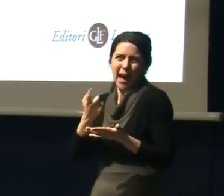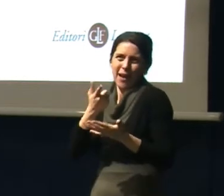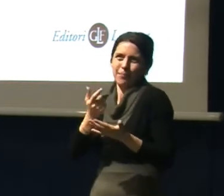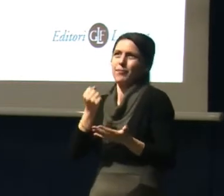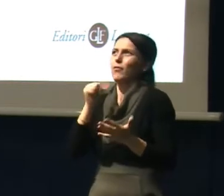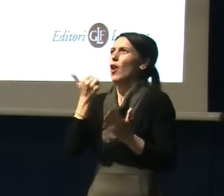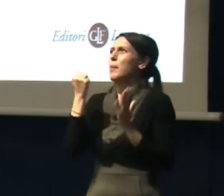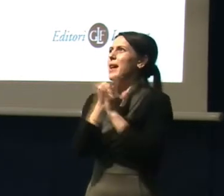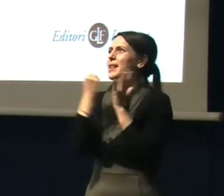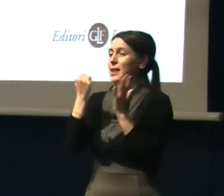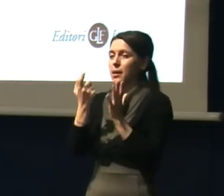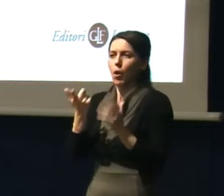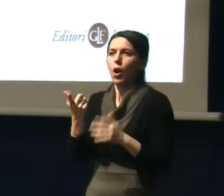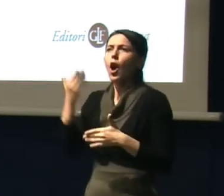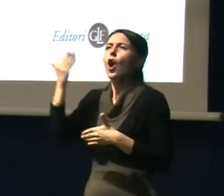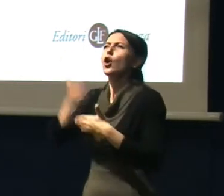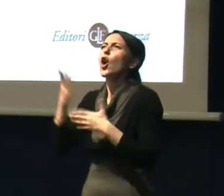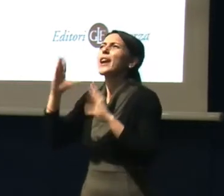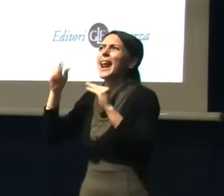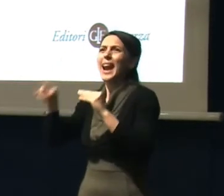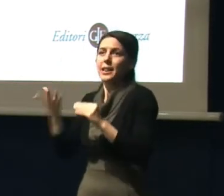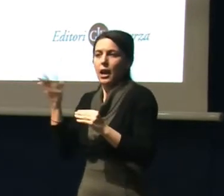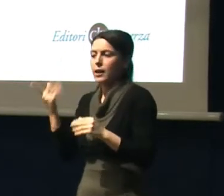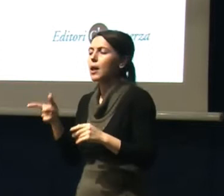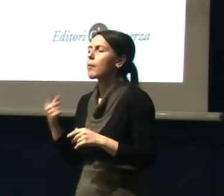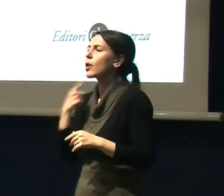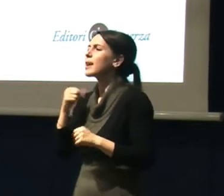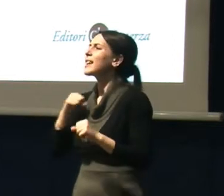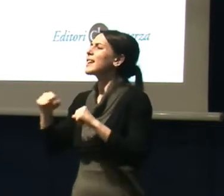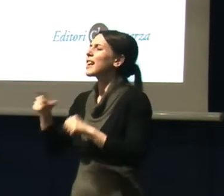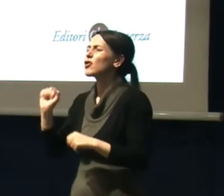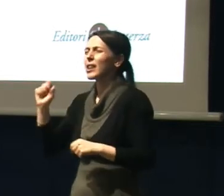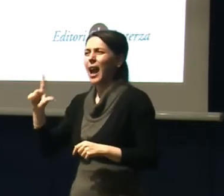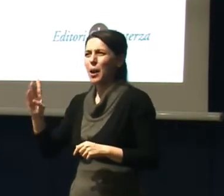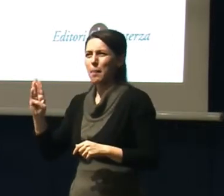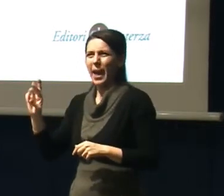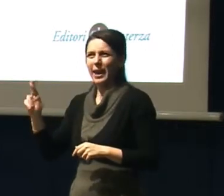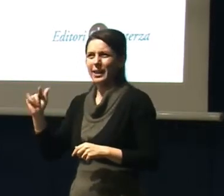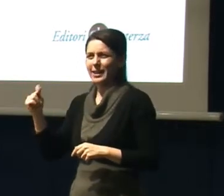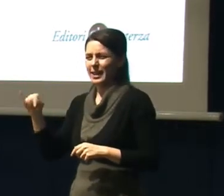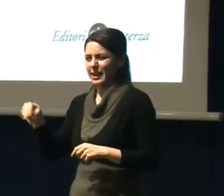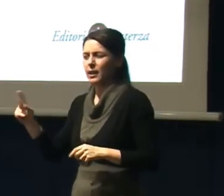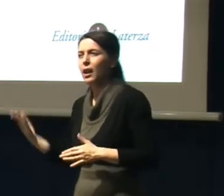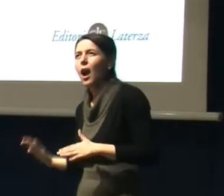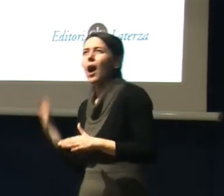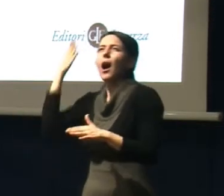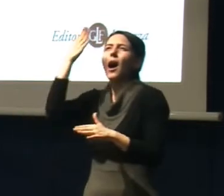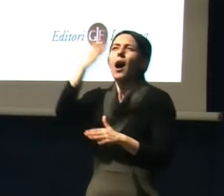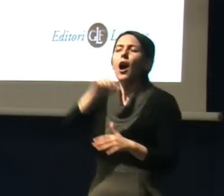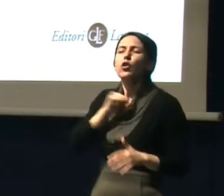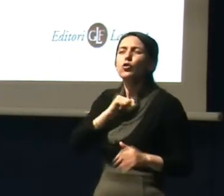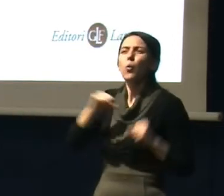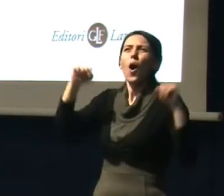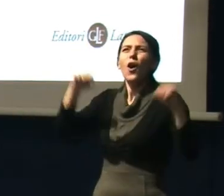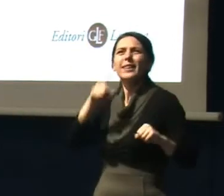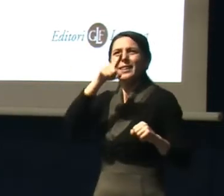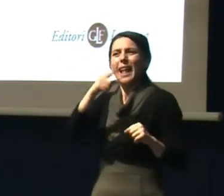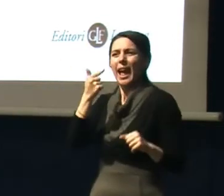albertini andò la a vedere com'era fatta da dire la sede della direzione della redazione del times è la replica